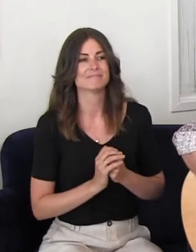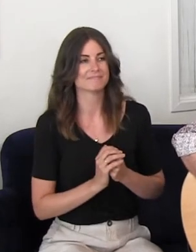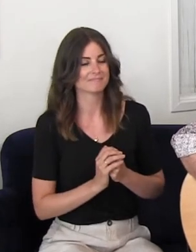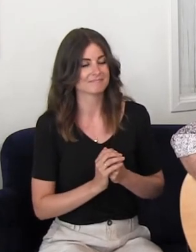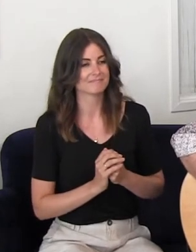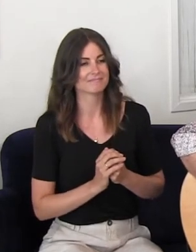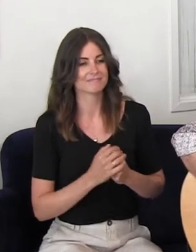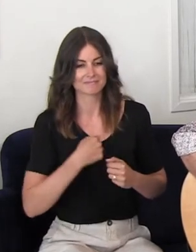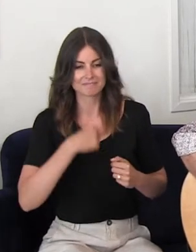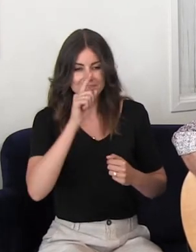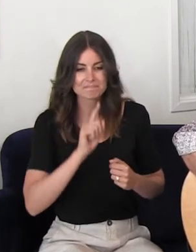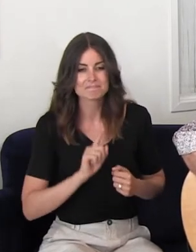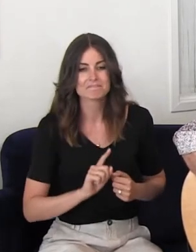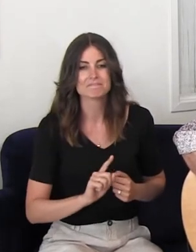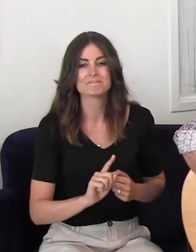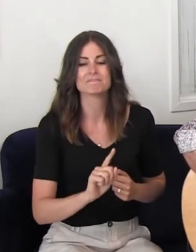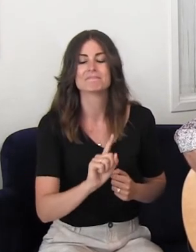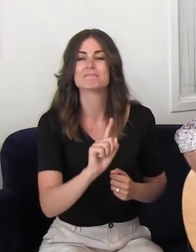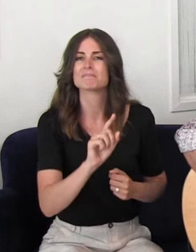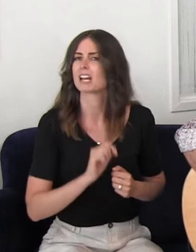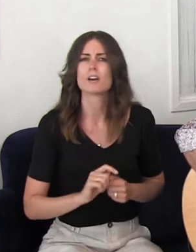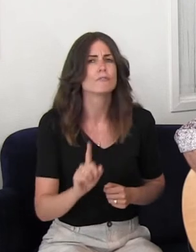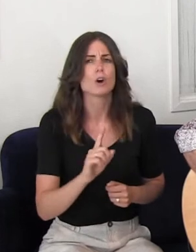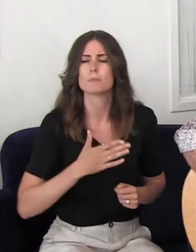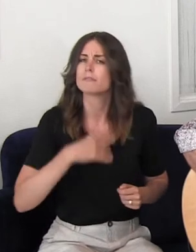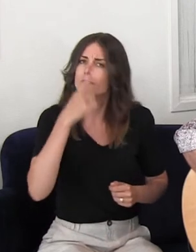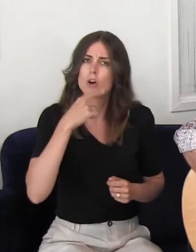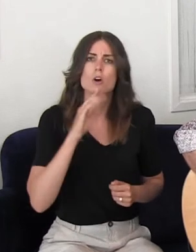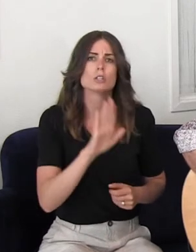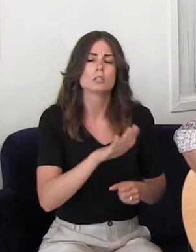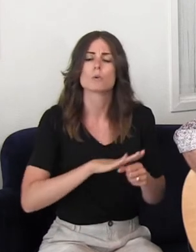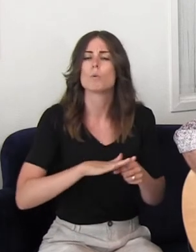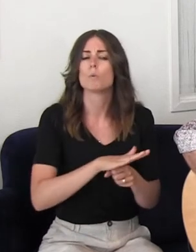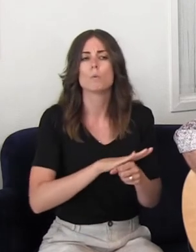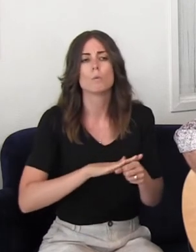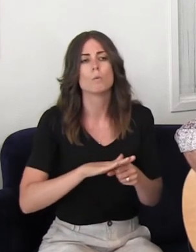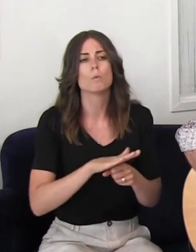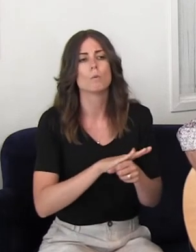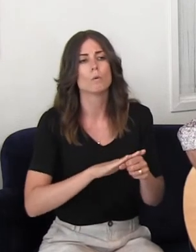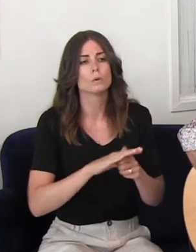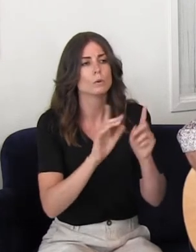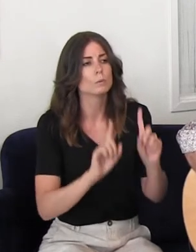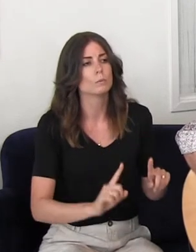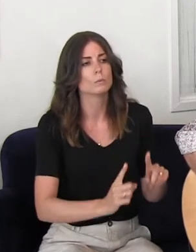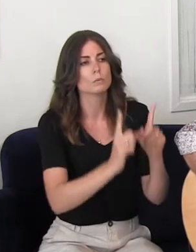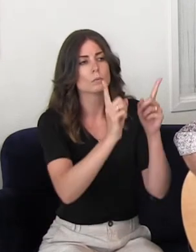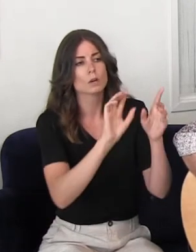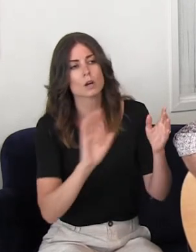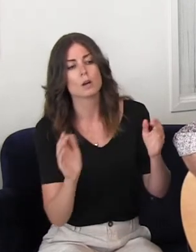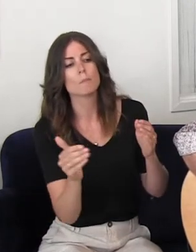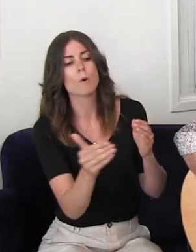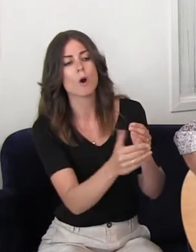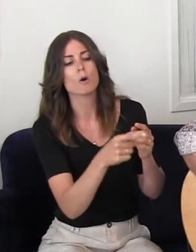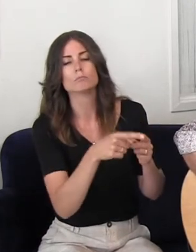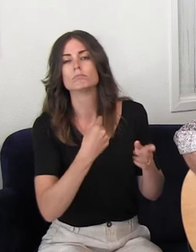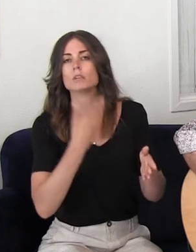Var mig hälsa, men var är din faders gård? Det är tomt